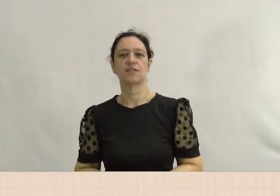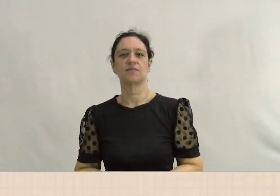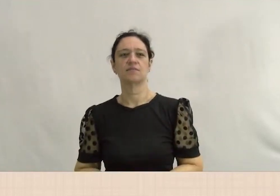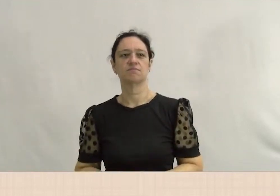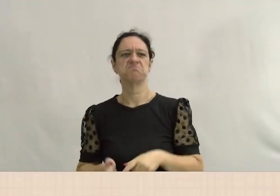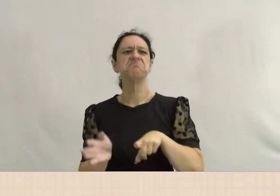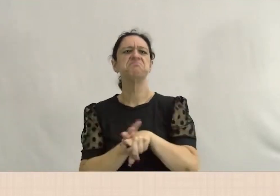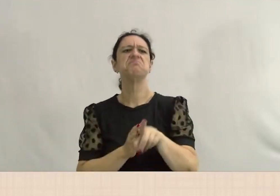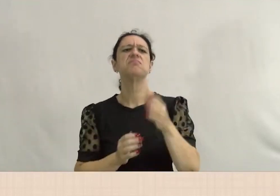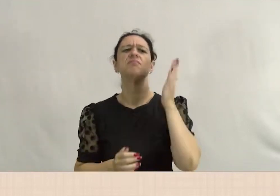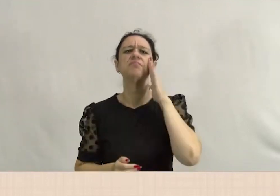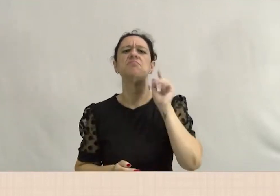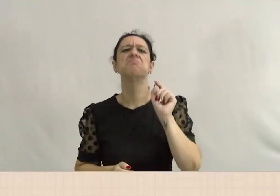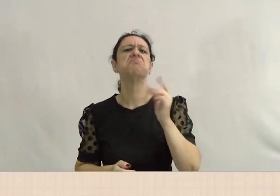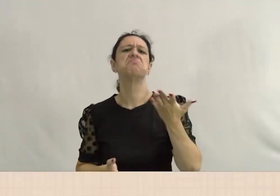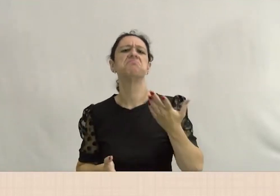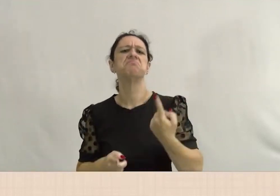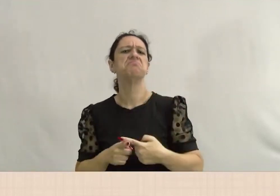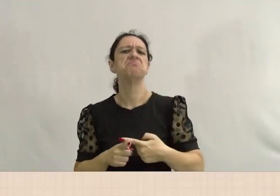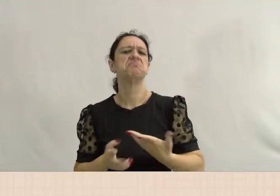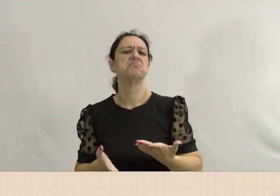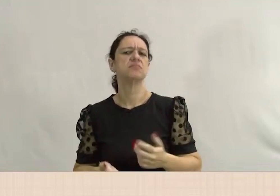Quem sabe?